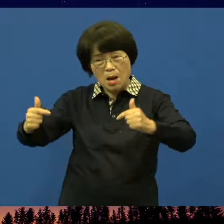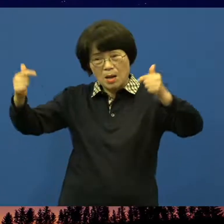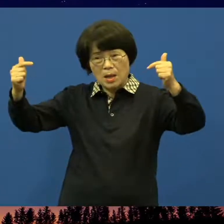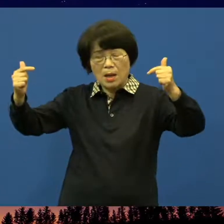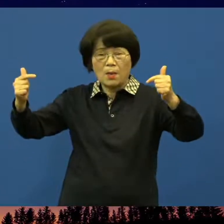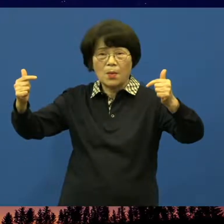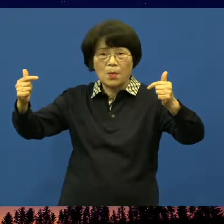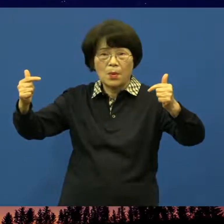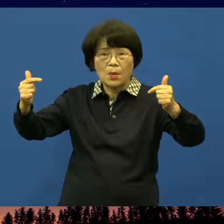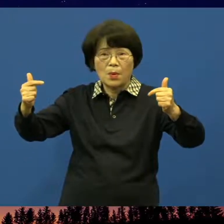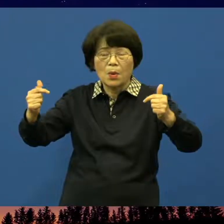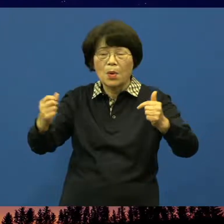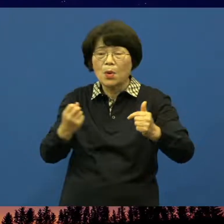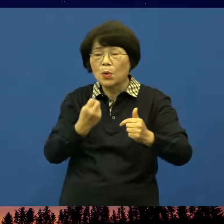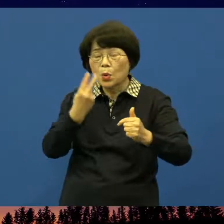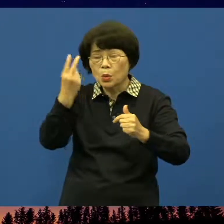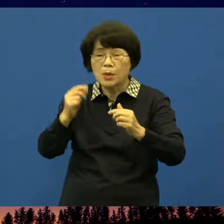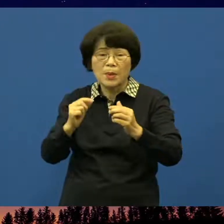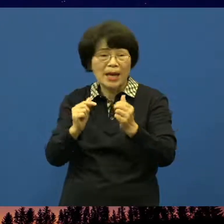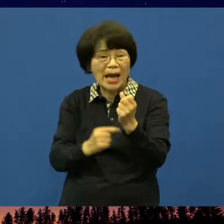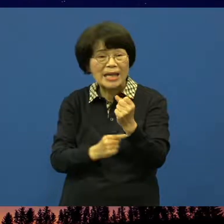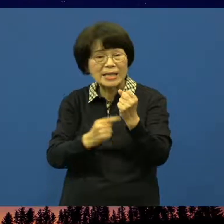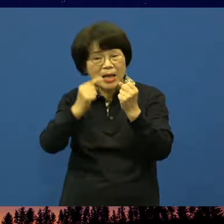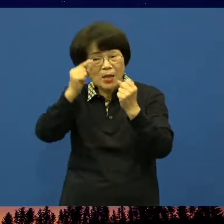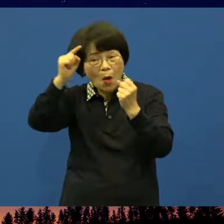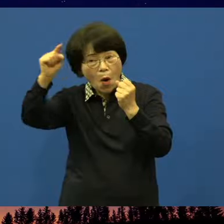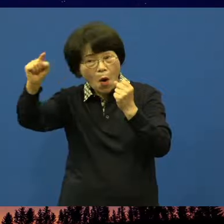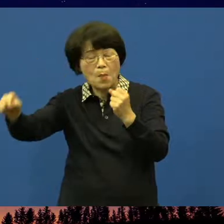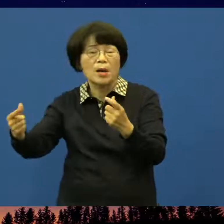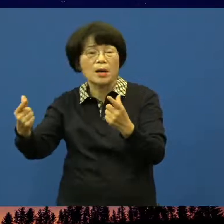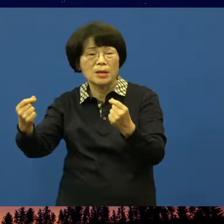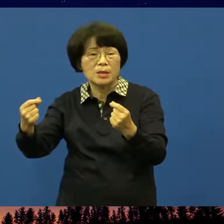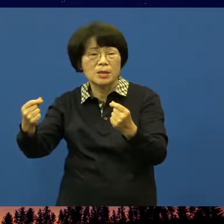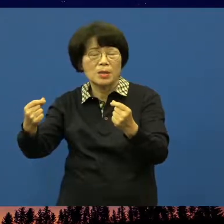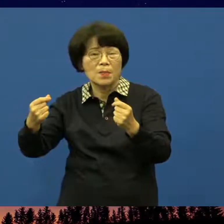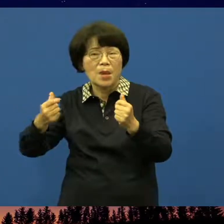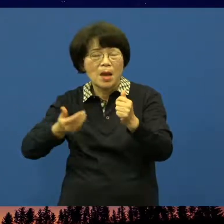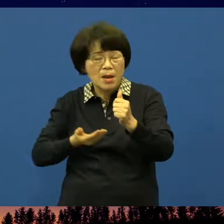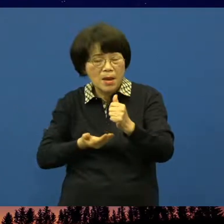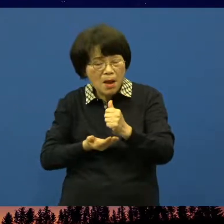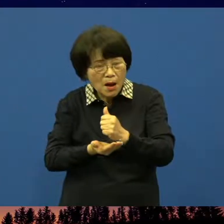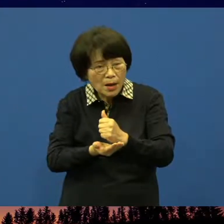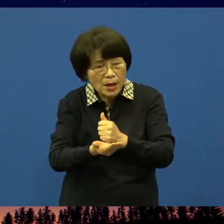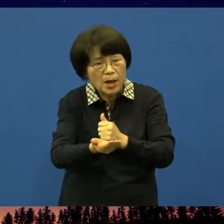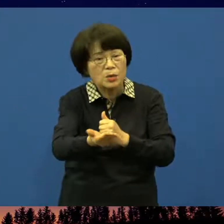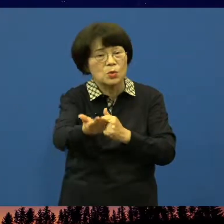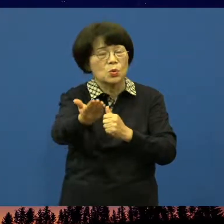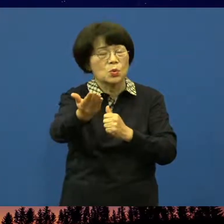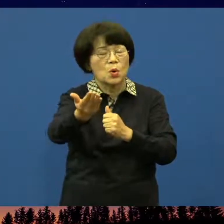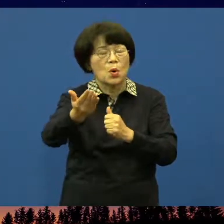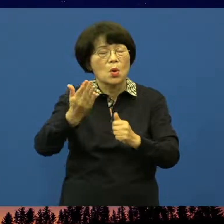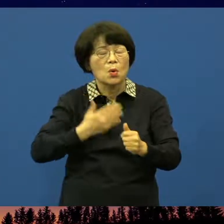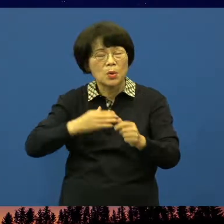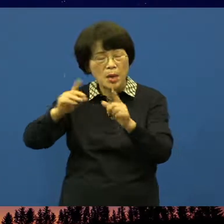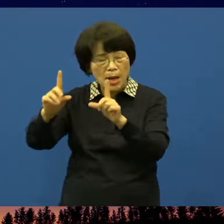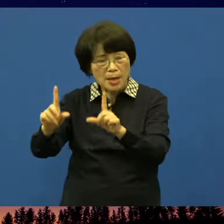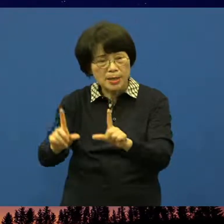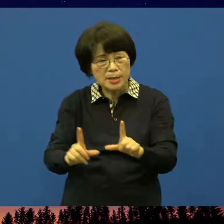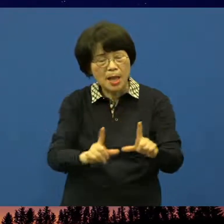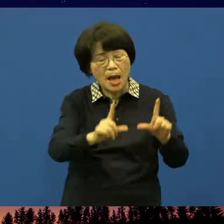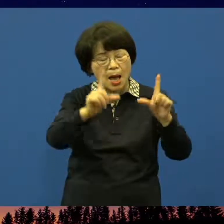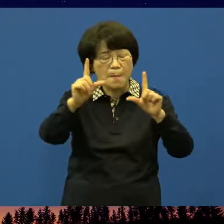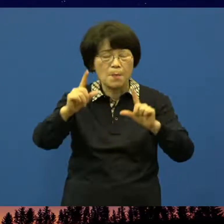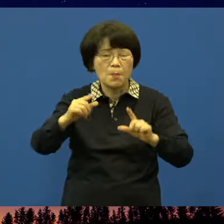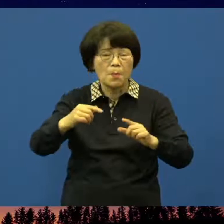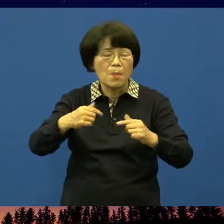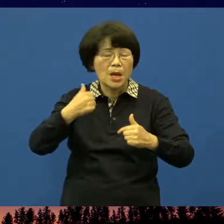가지가 담장을 넘었던 것처럼 주변의 사람들이 영향을 주고 우리에게 주어진 이 기쁨, 우리가 누리는 이 삶보다 더 가치 있고